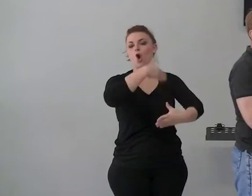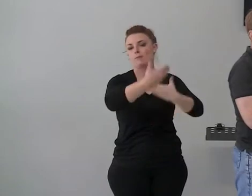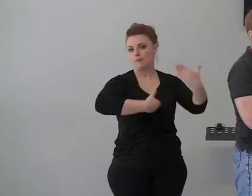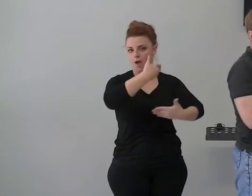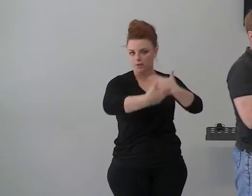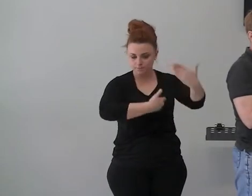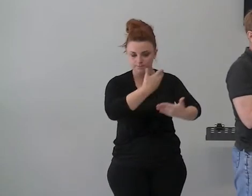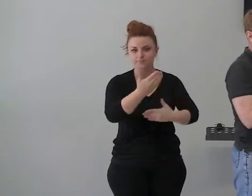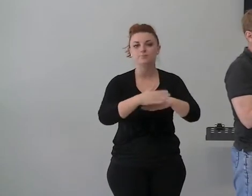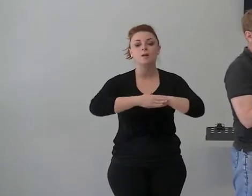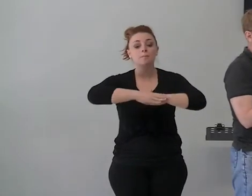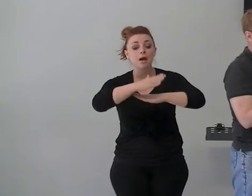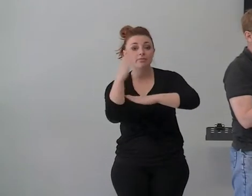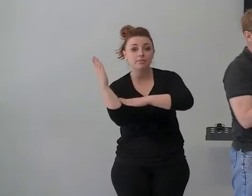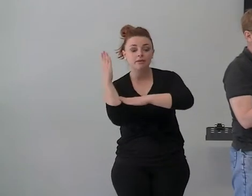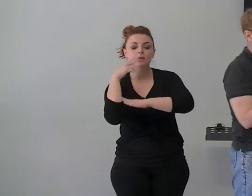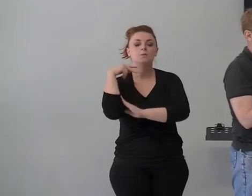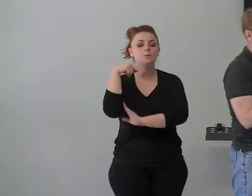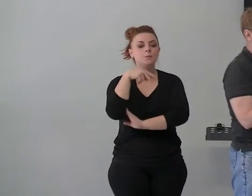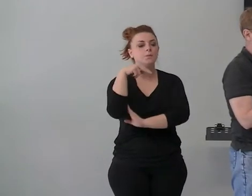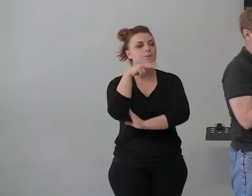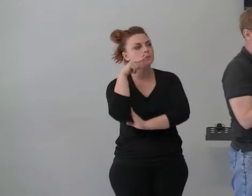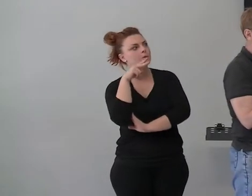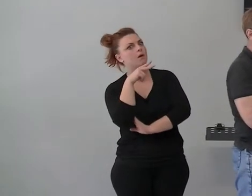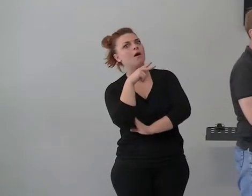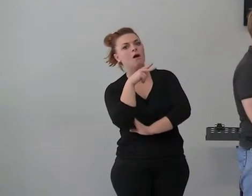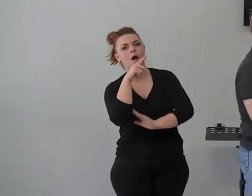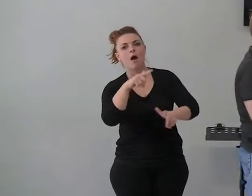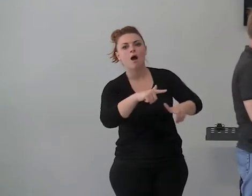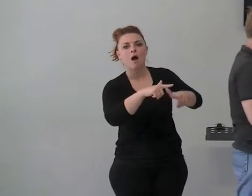La mattina passando videro il fico seccato,